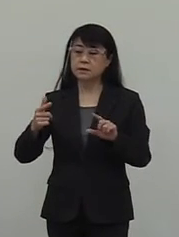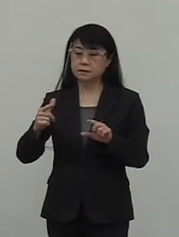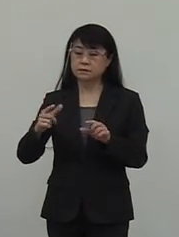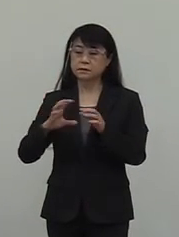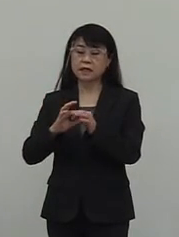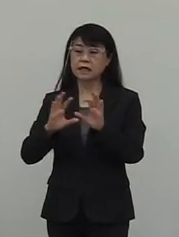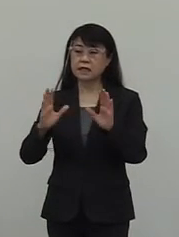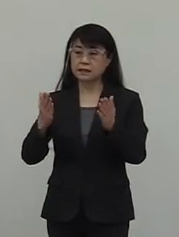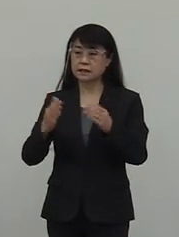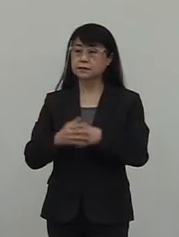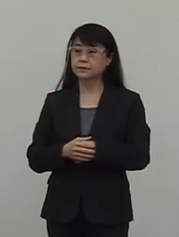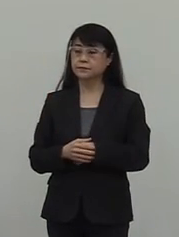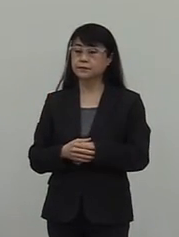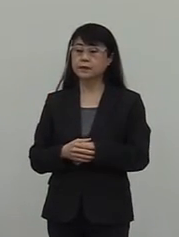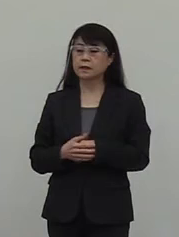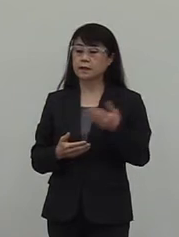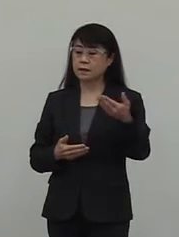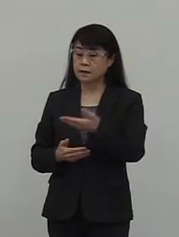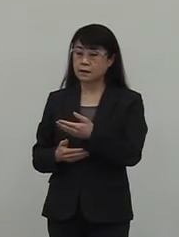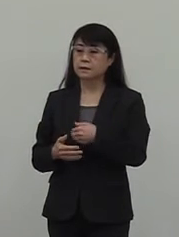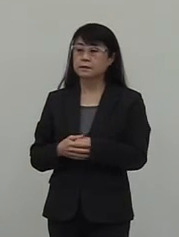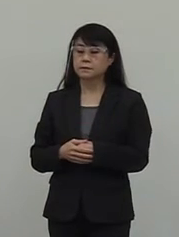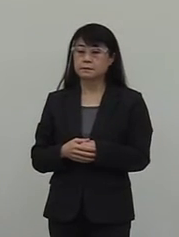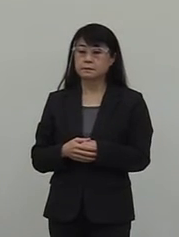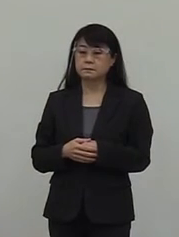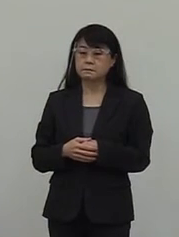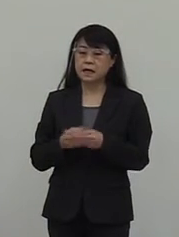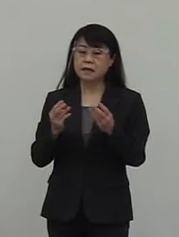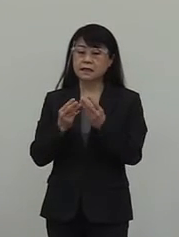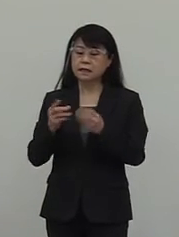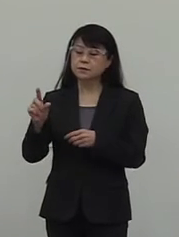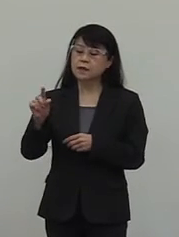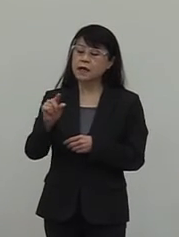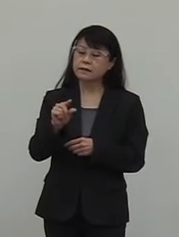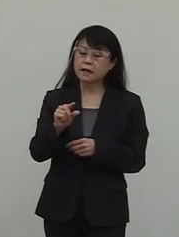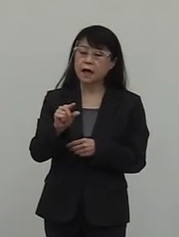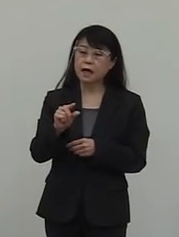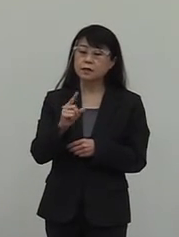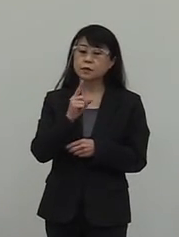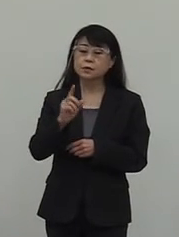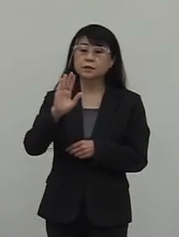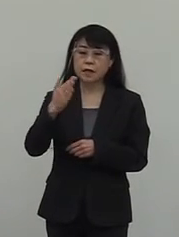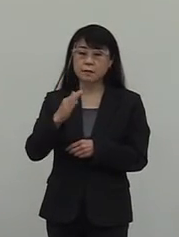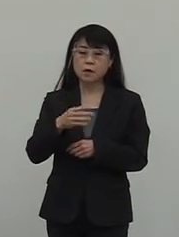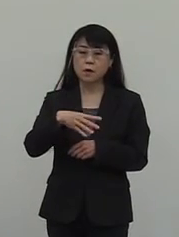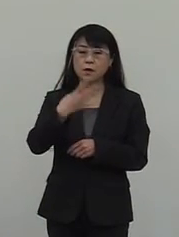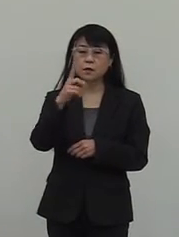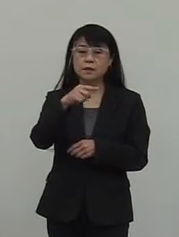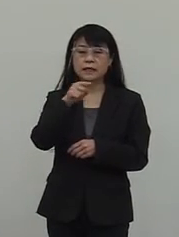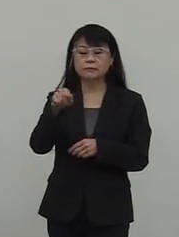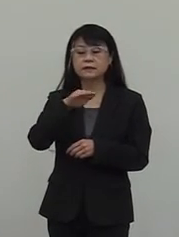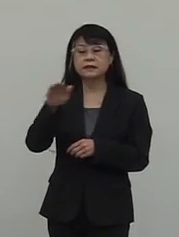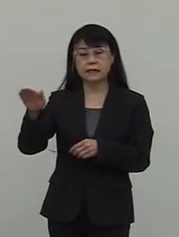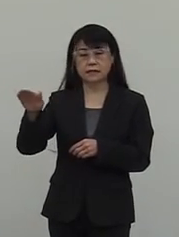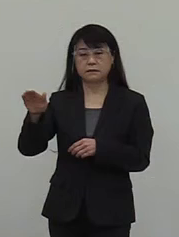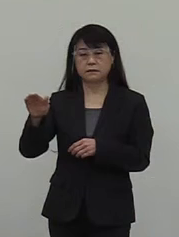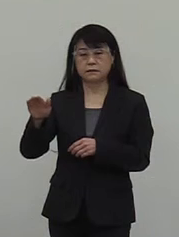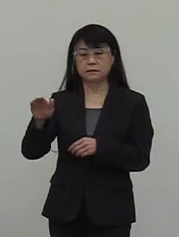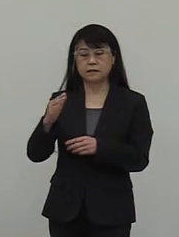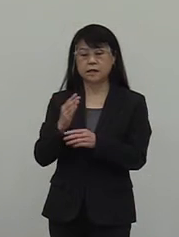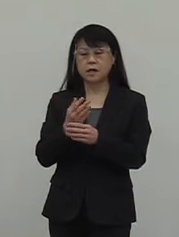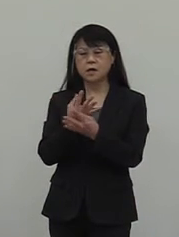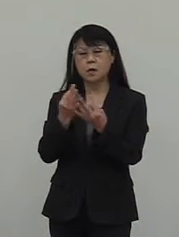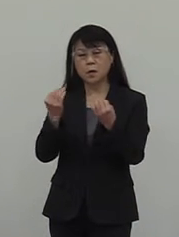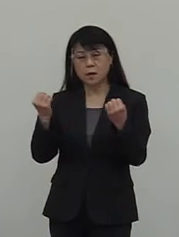まあ、一時期よりも減ったとはいえ、やっぱり400人台という多い数字が続いていますが、なかなかこうピークアウトしない理